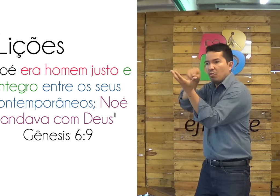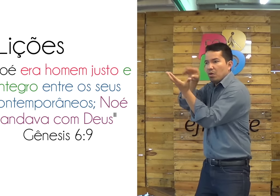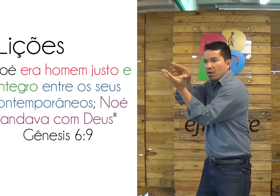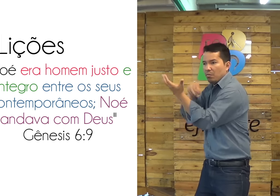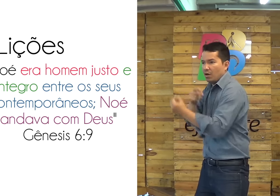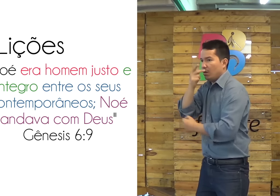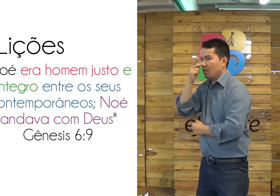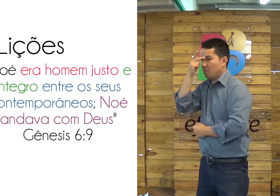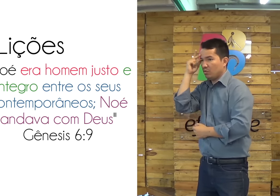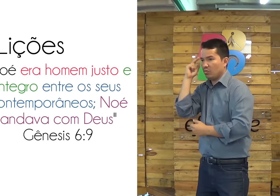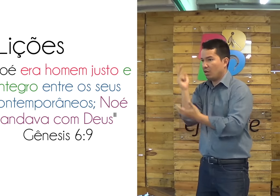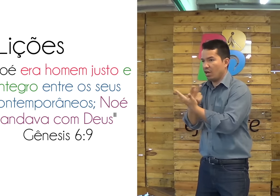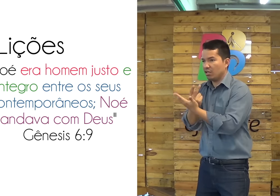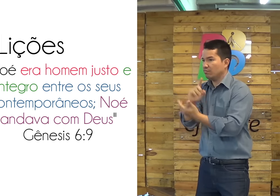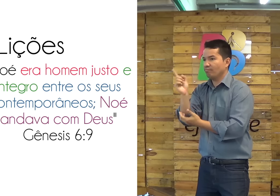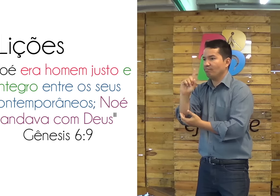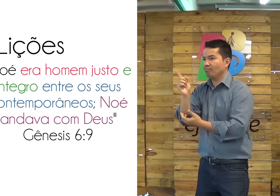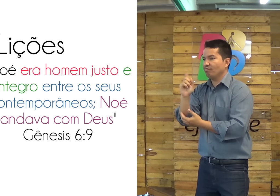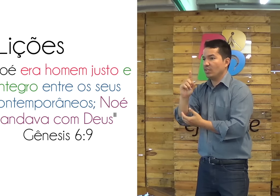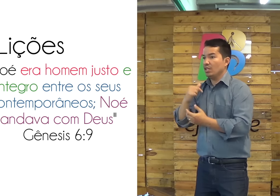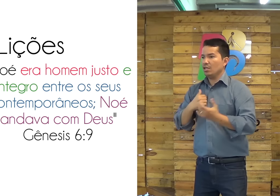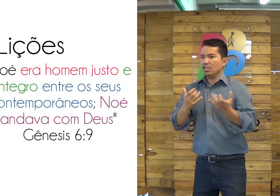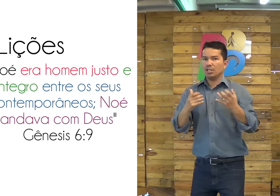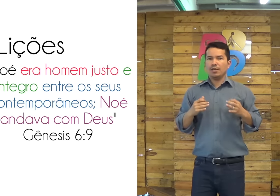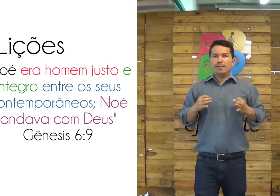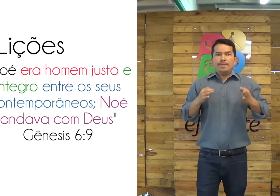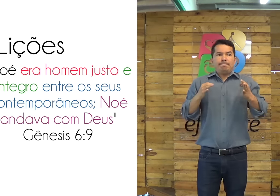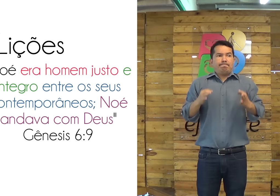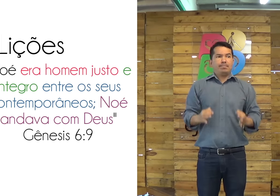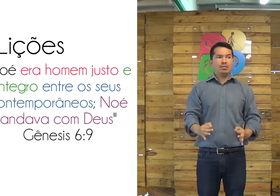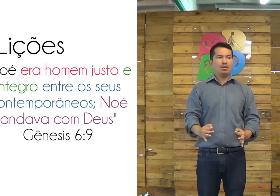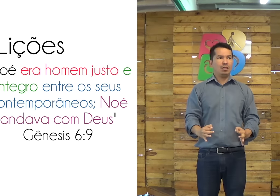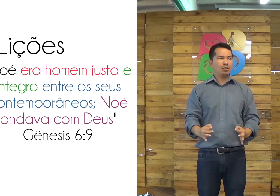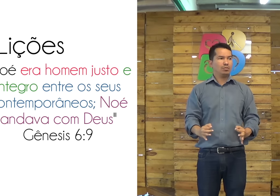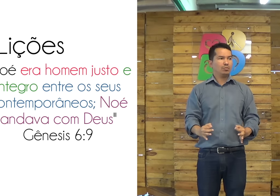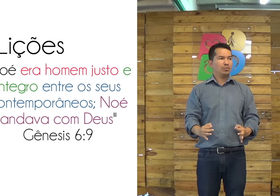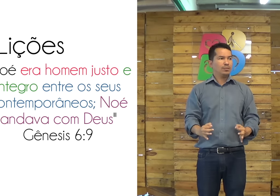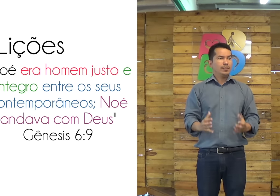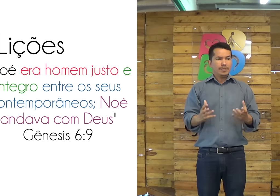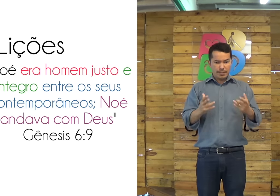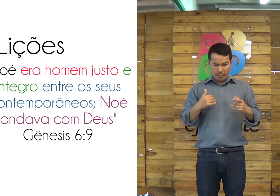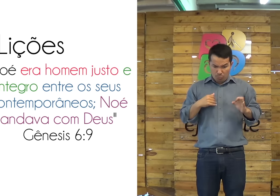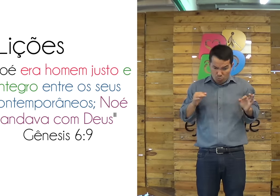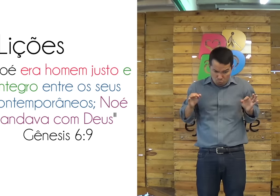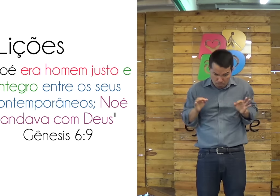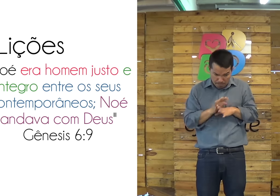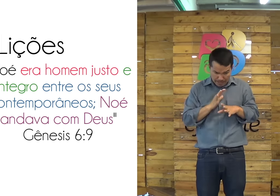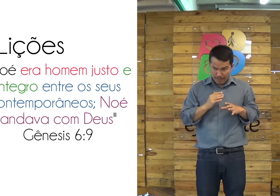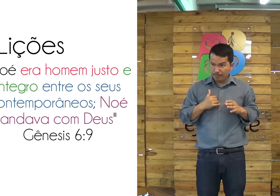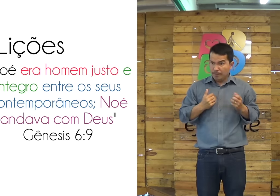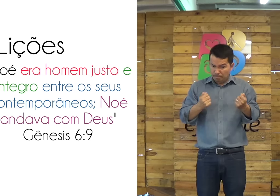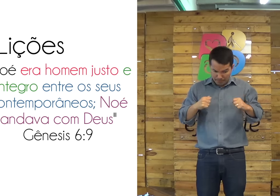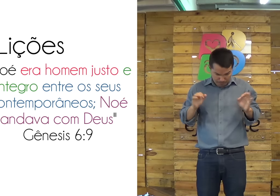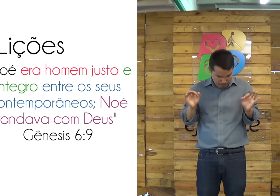faziam as coisas né certas e ele queria ser correto ele queria ser